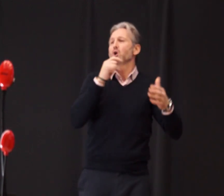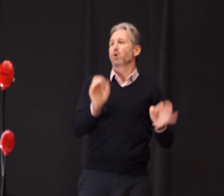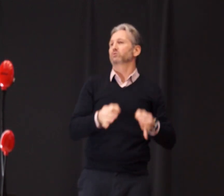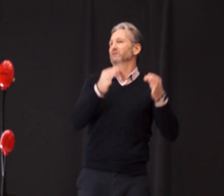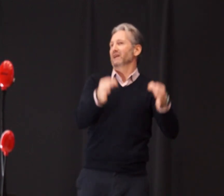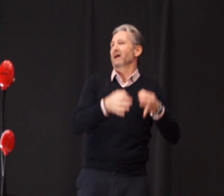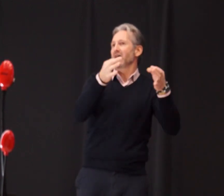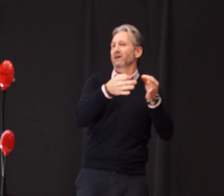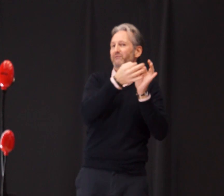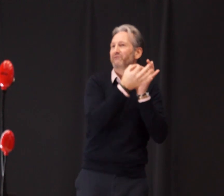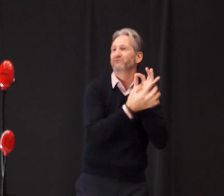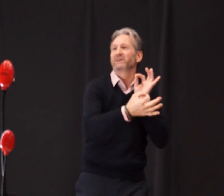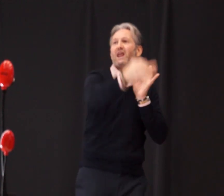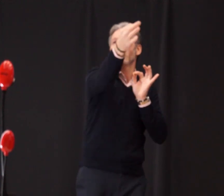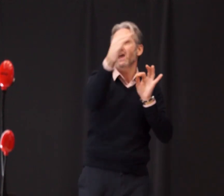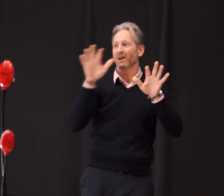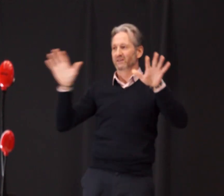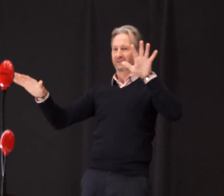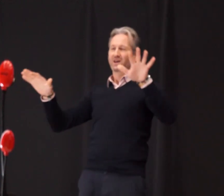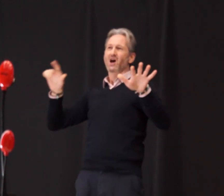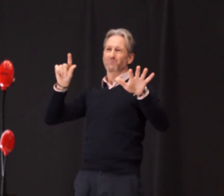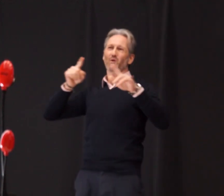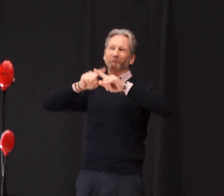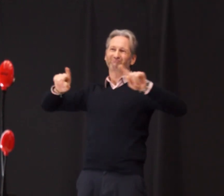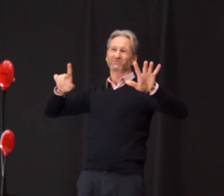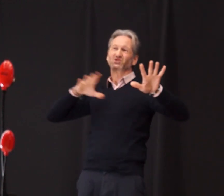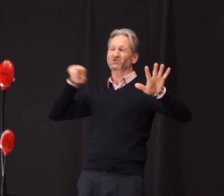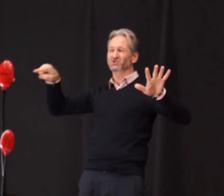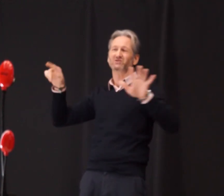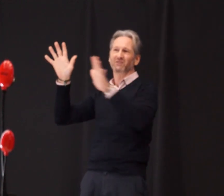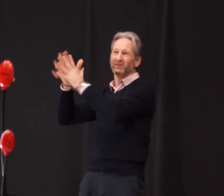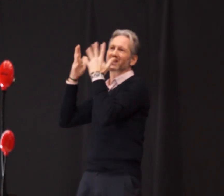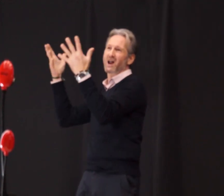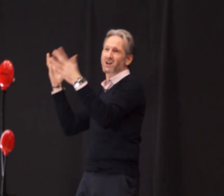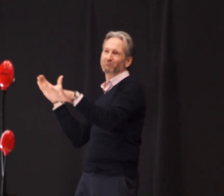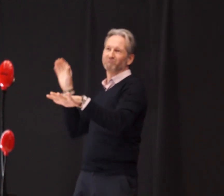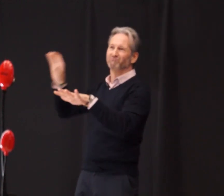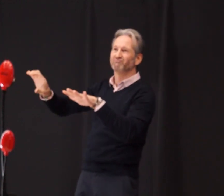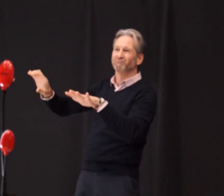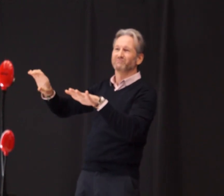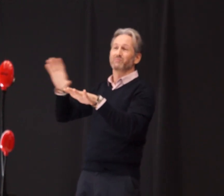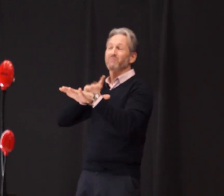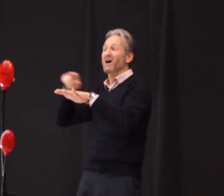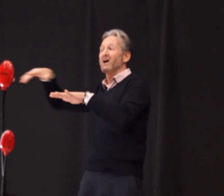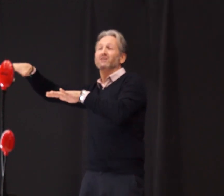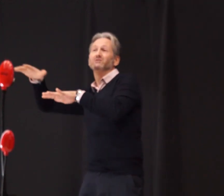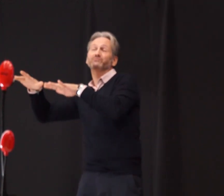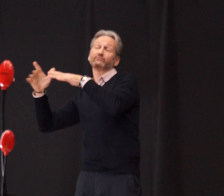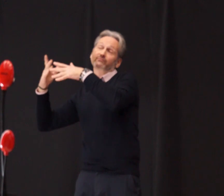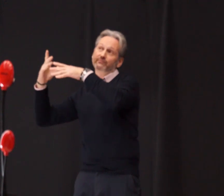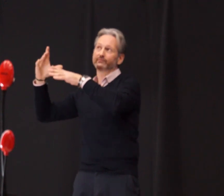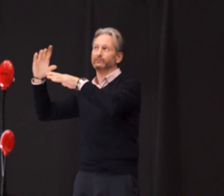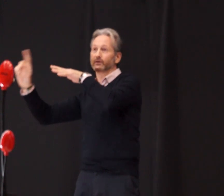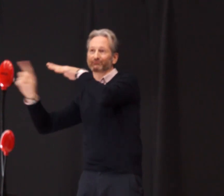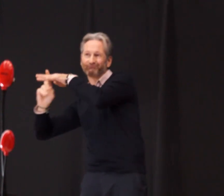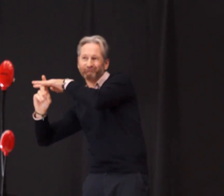Bien sûr, on a parlé de l'éducation bilingue et des parcours bilingues, mais aussi, il y a pas mal d'écoles d'enfants sourds qui sont des